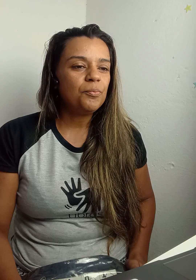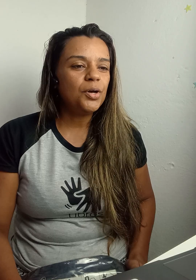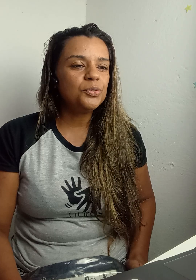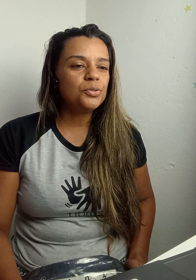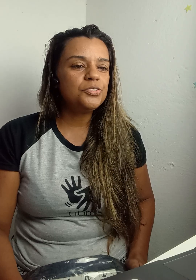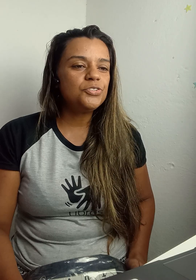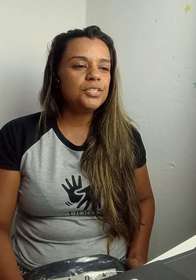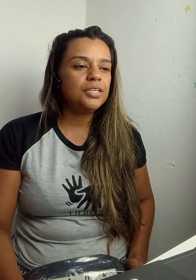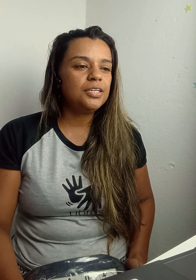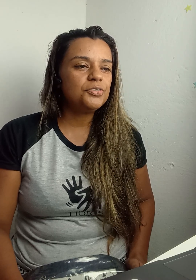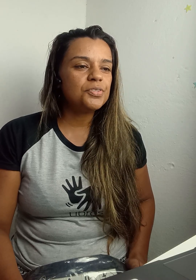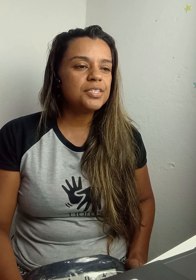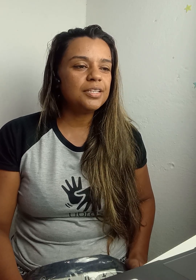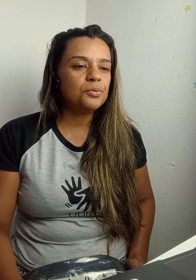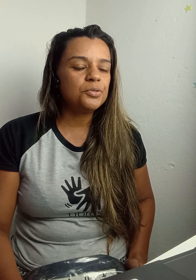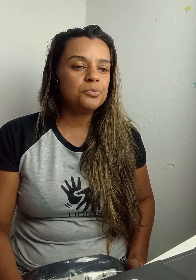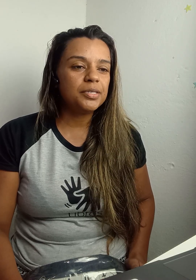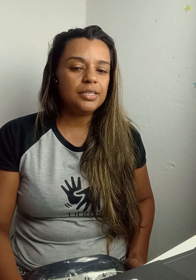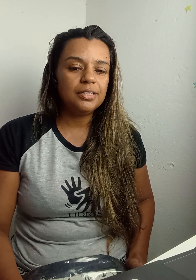Boa noite, Dineide. Você é da onde, minha querida?